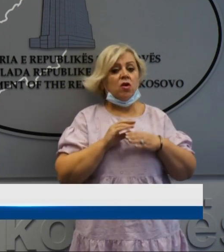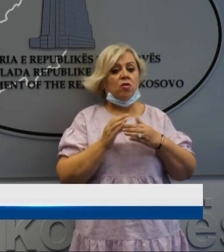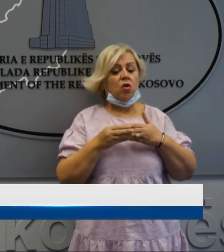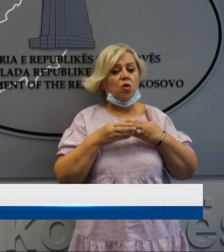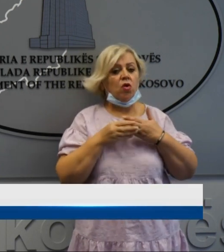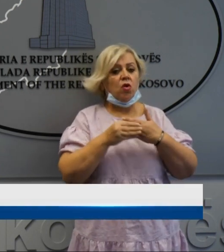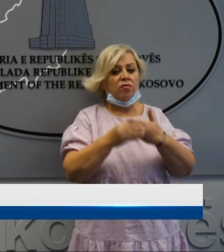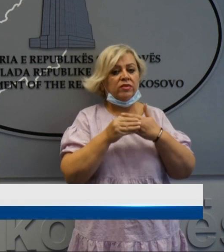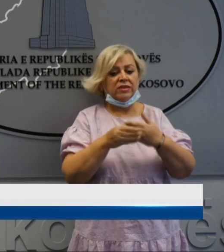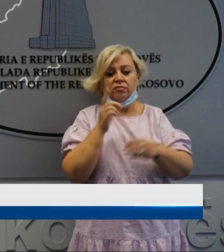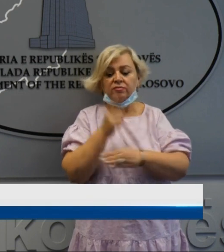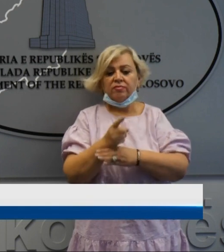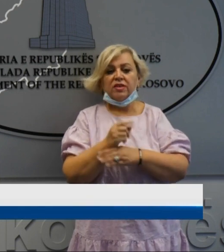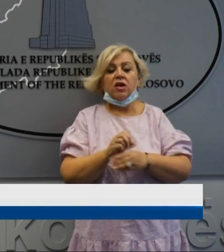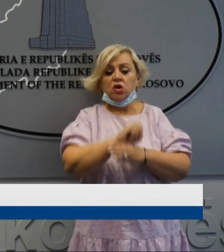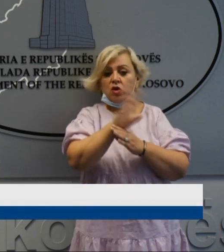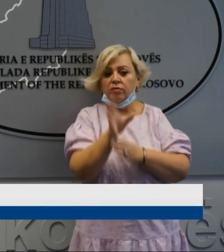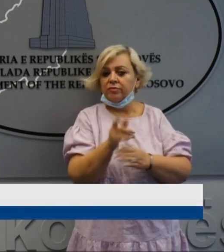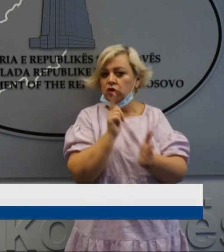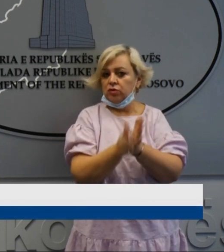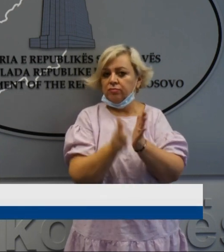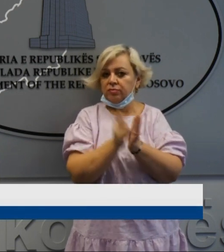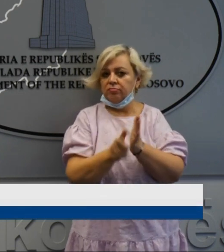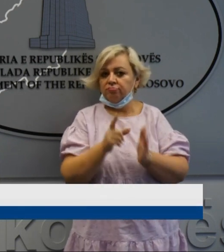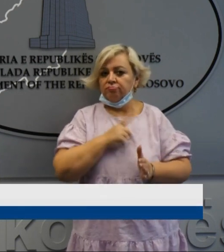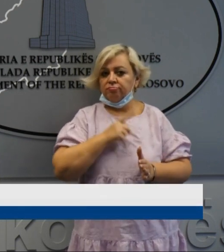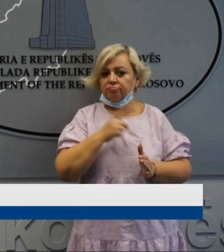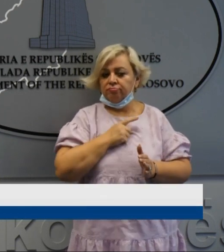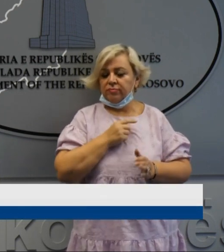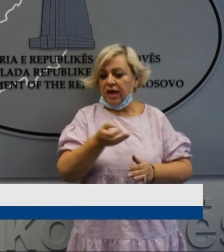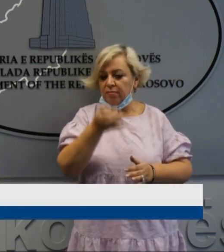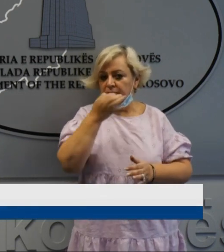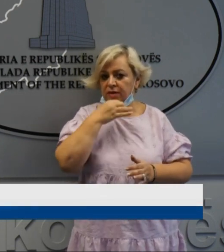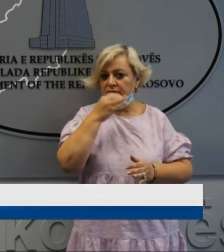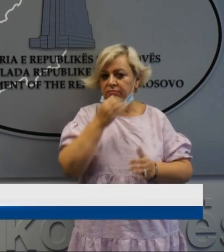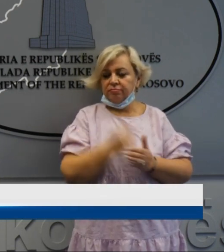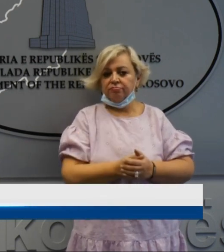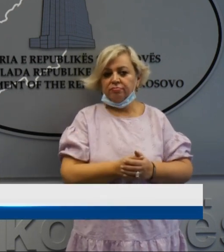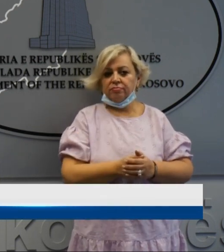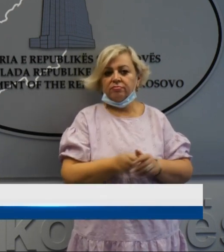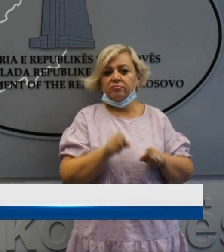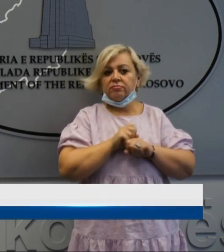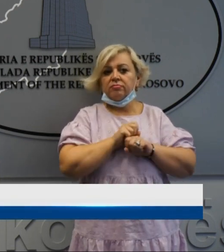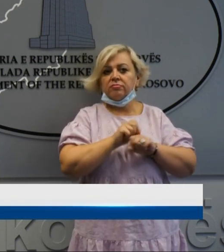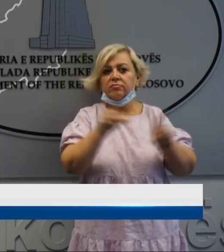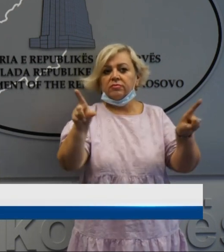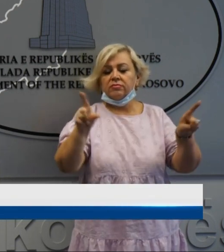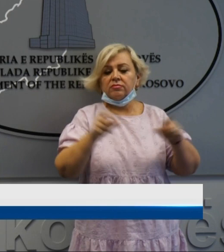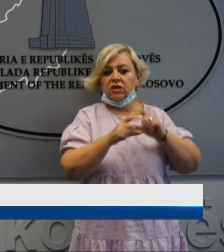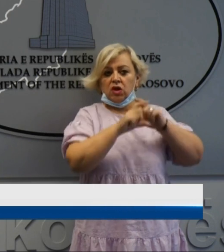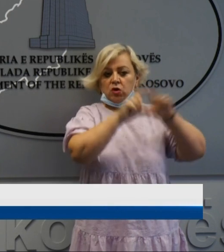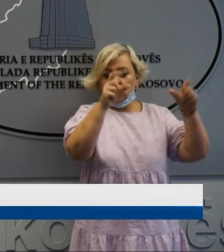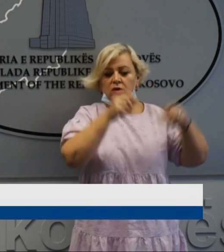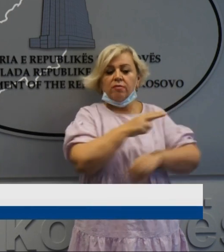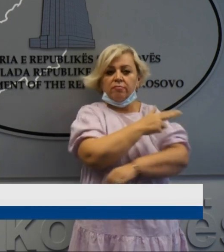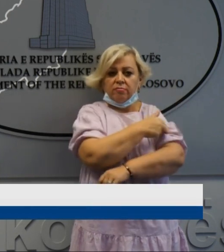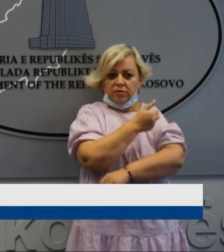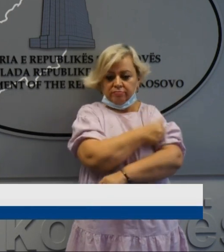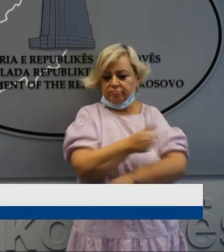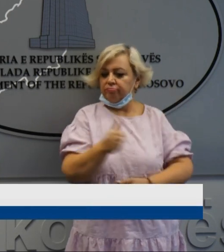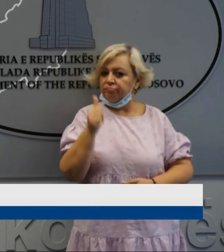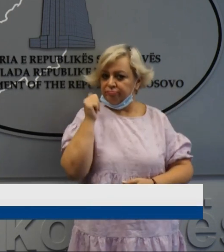për COVID-19 dhe shumë shpejt pritet që këto barna të jene për institucionet tona spitalore.